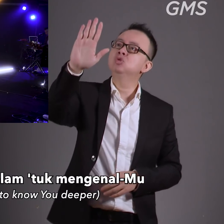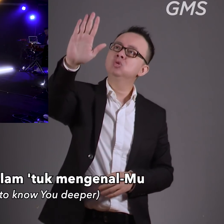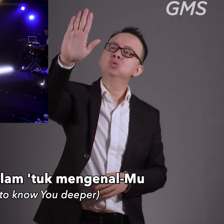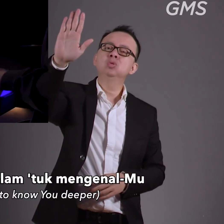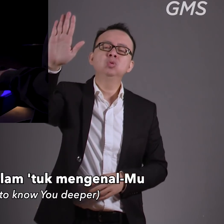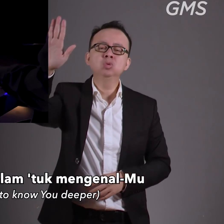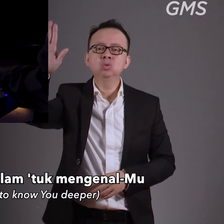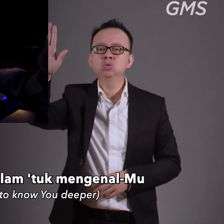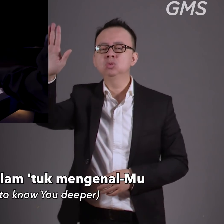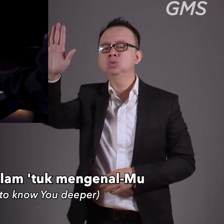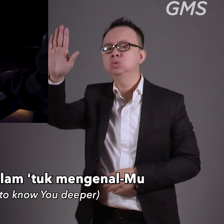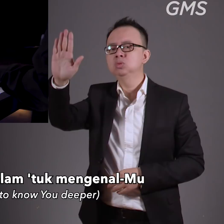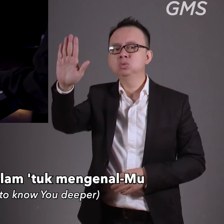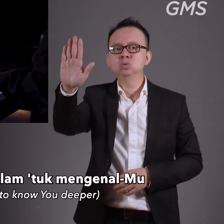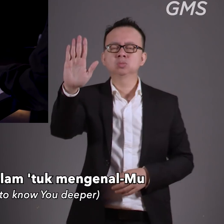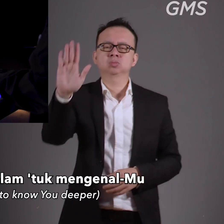mengenalmu.